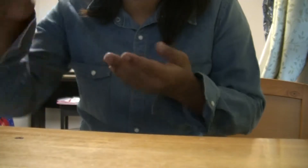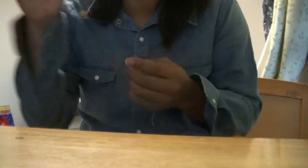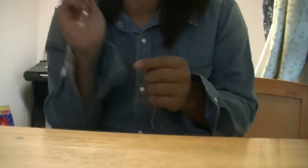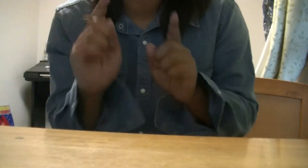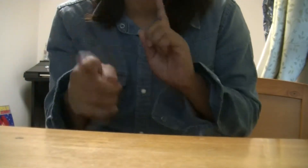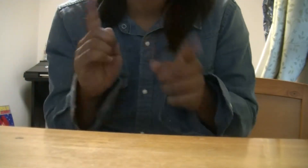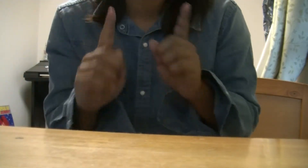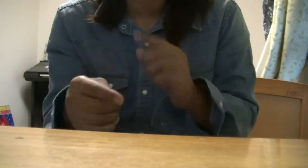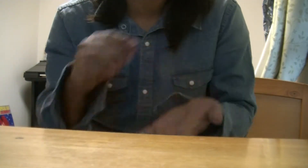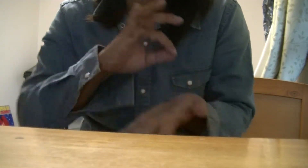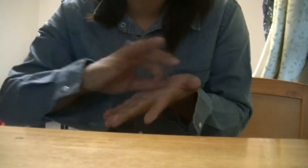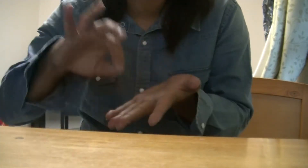い。